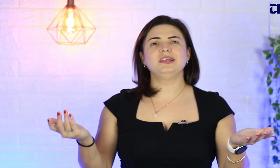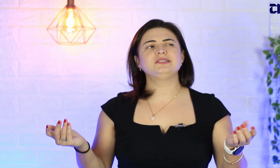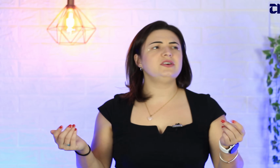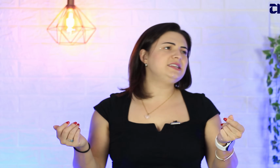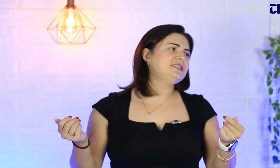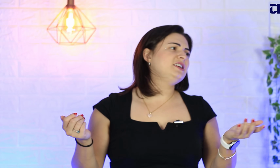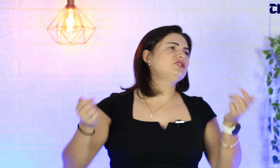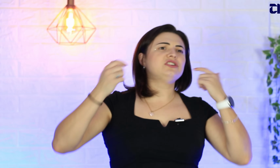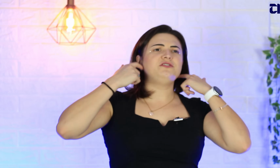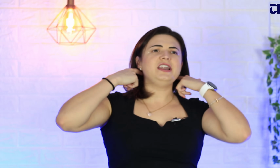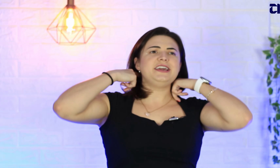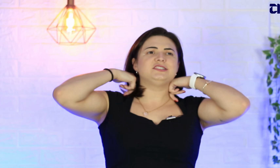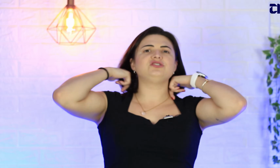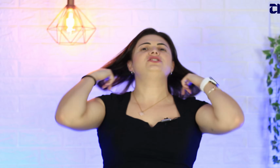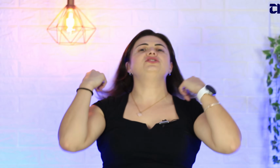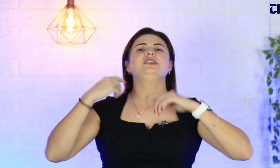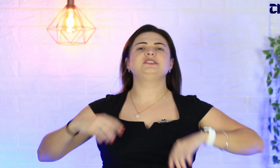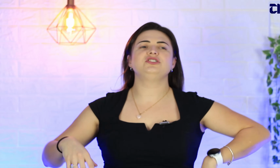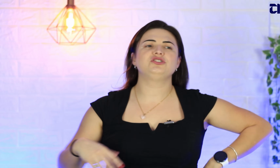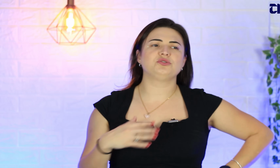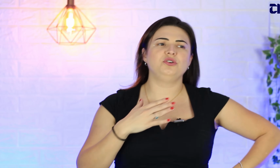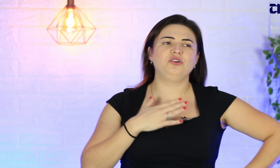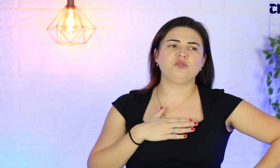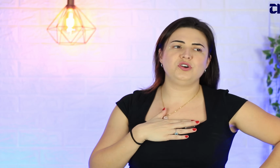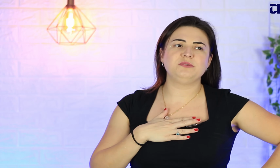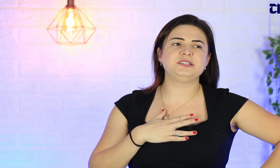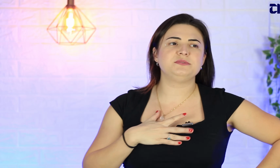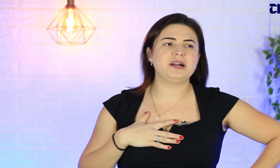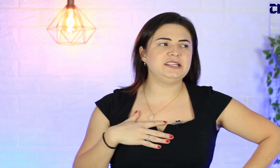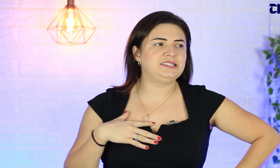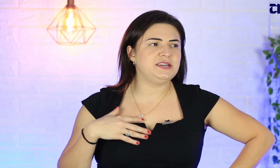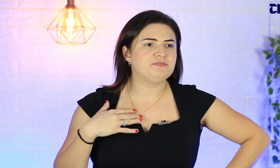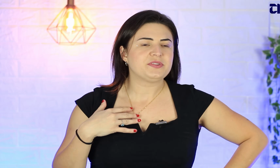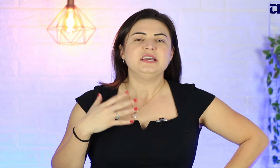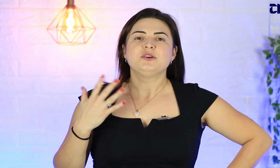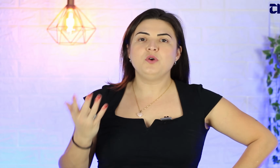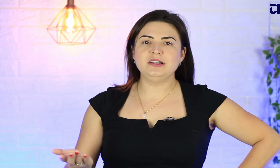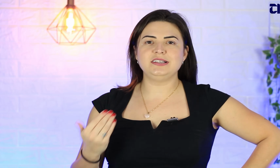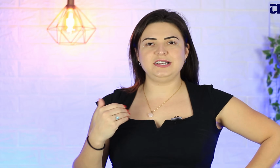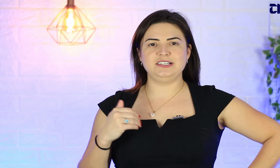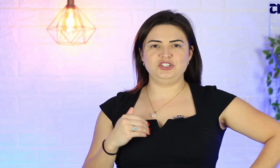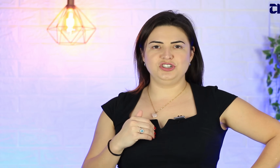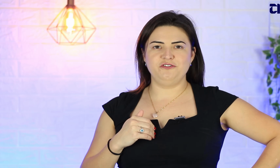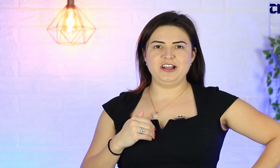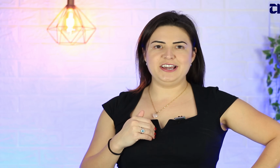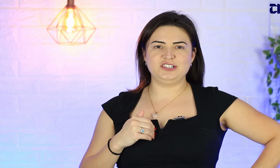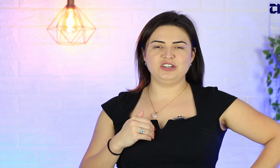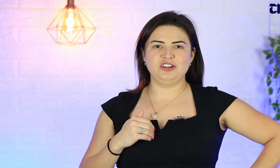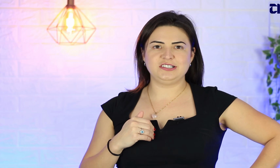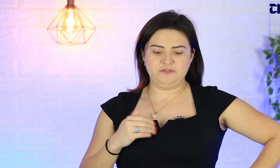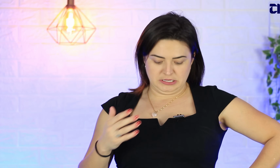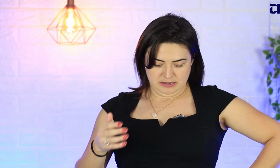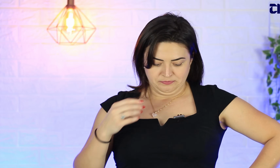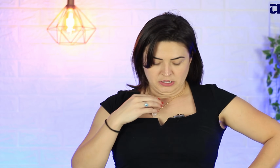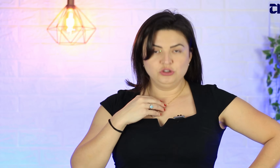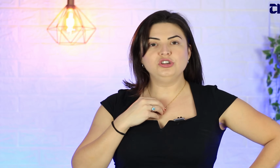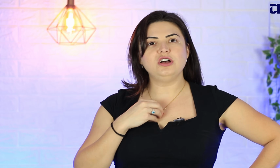Quantas vezes eu já não falei isso, gente? Nossa, gente, estou gorda, preciso emagrecer. Quantas vezes a gente não fala isso na nossa vida, no